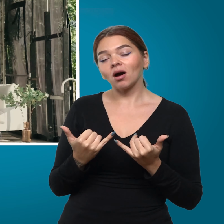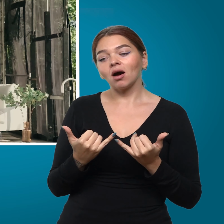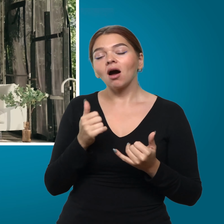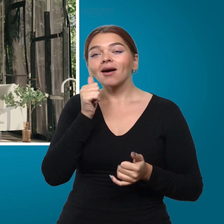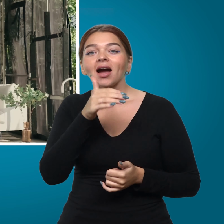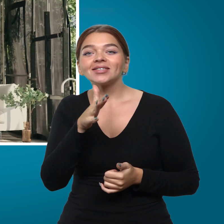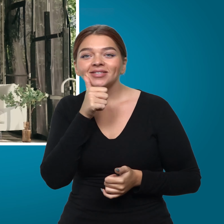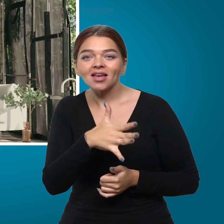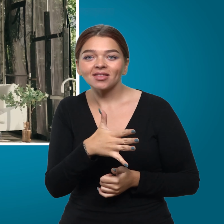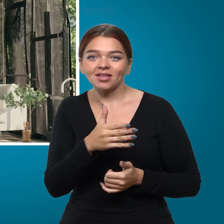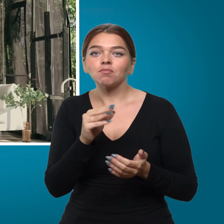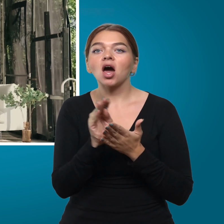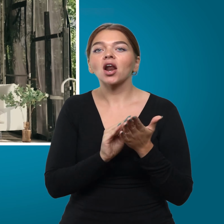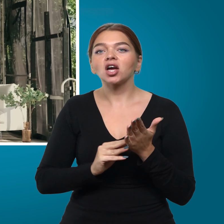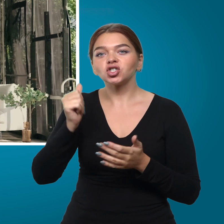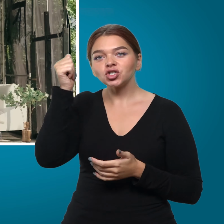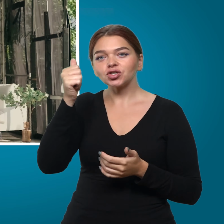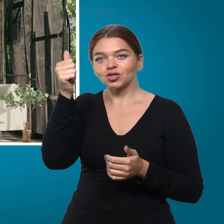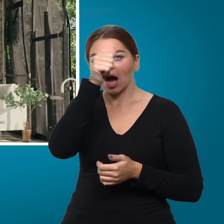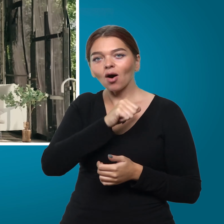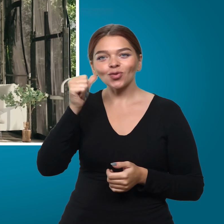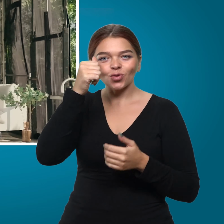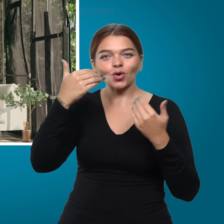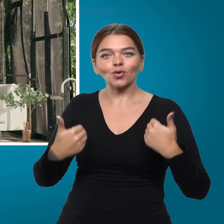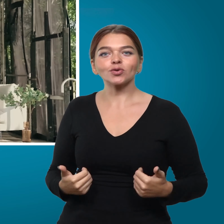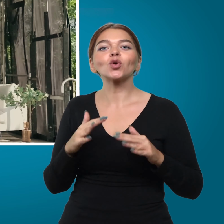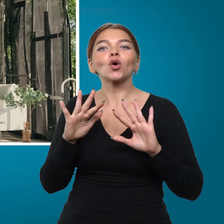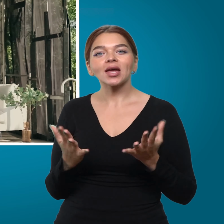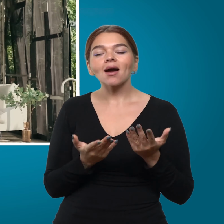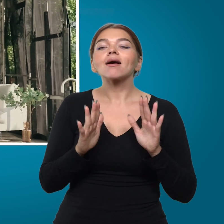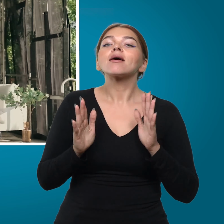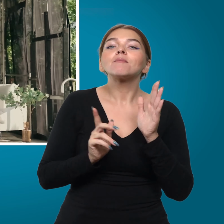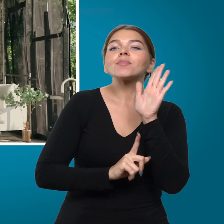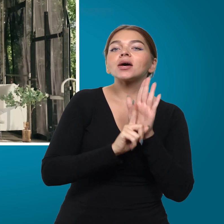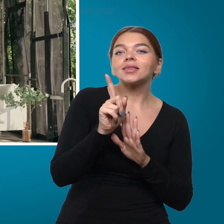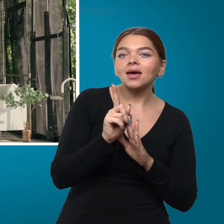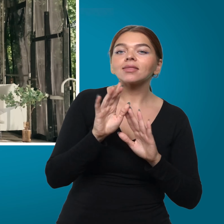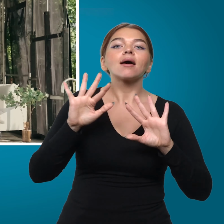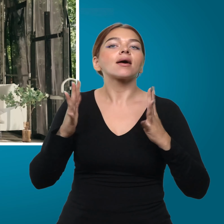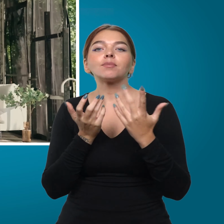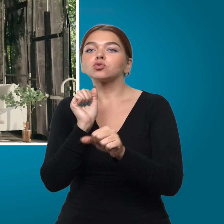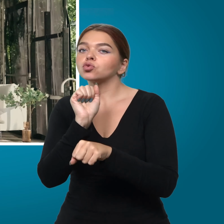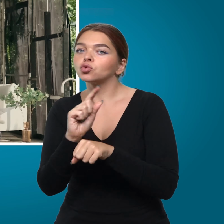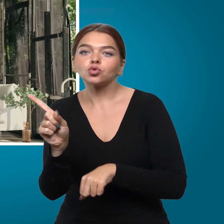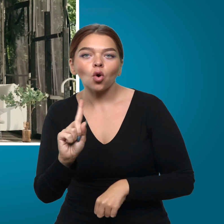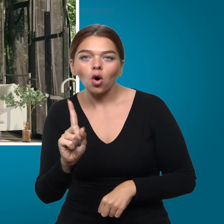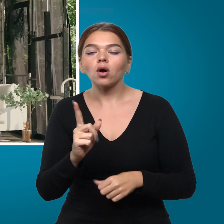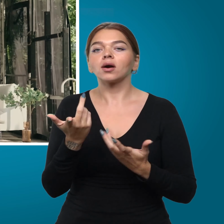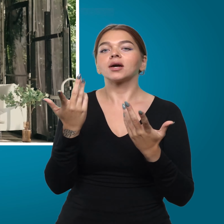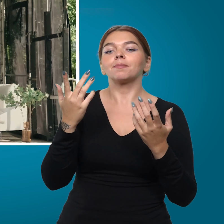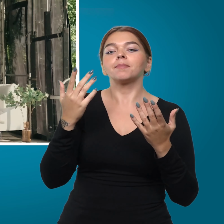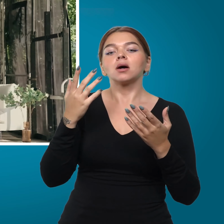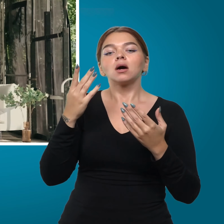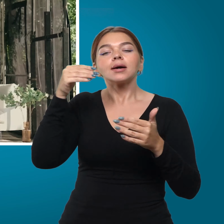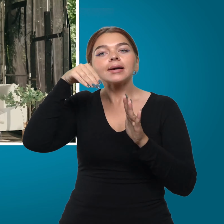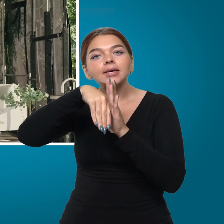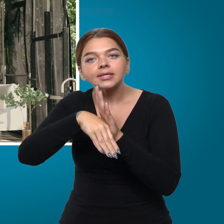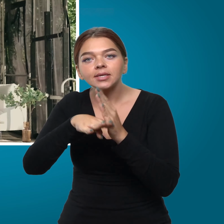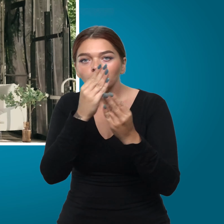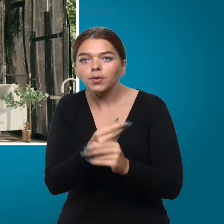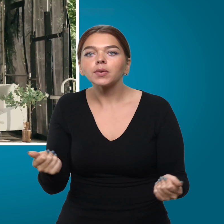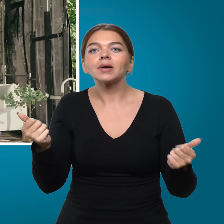numeriu įsirašė tą norą didžiulį. Papasakokit, kaip yra visa ta kasdienybė, ko imtis,